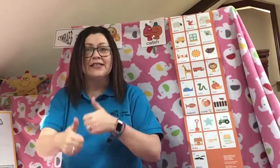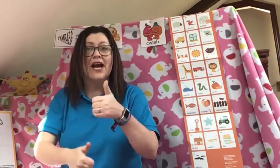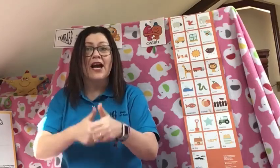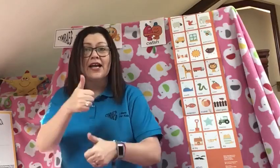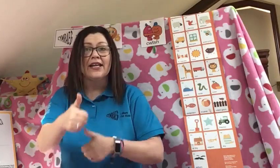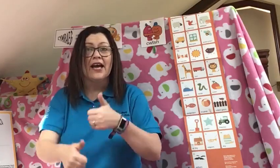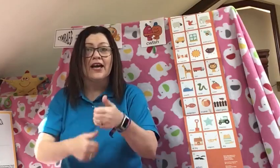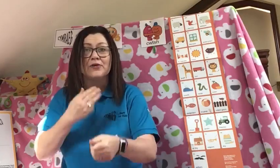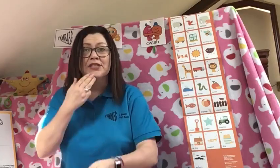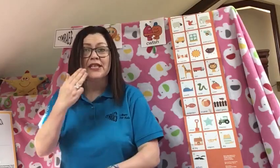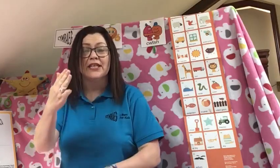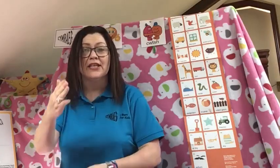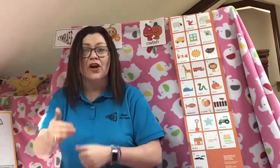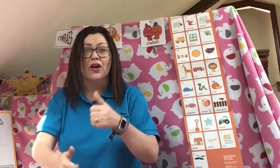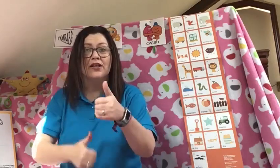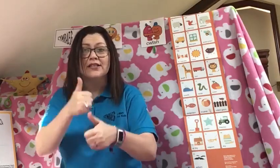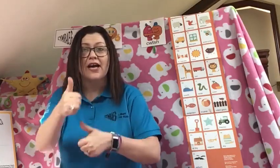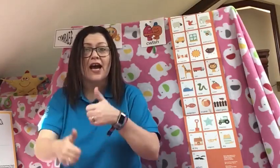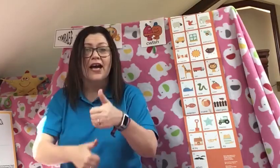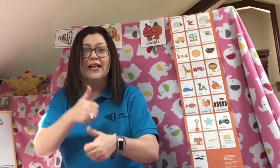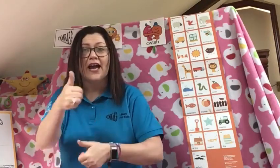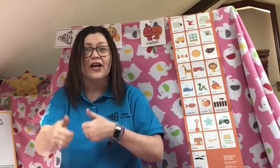da iawn diolch,